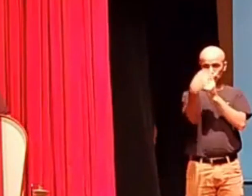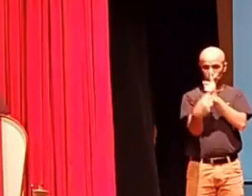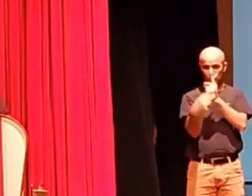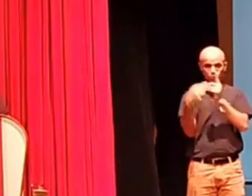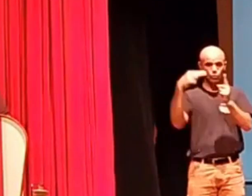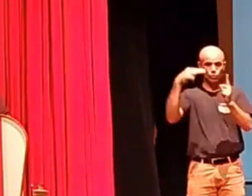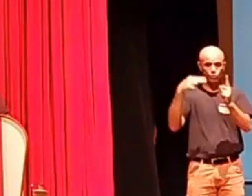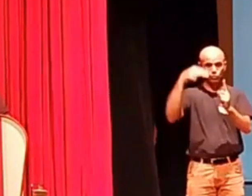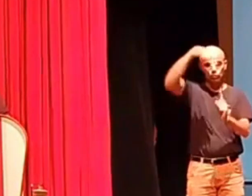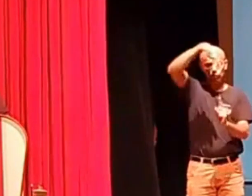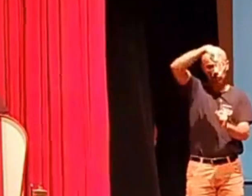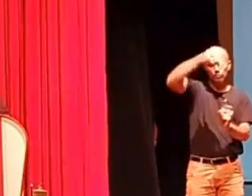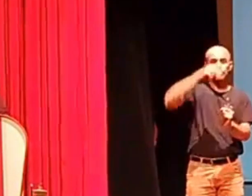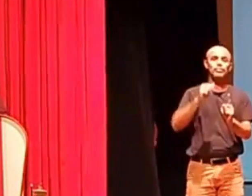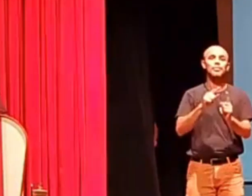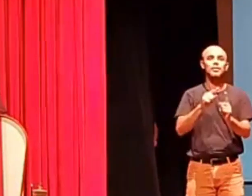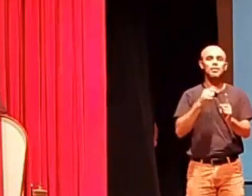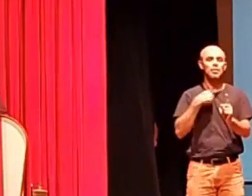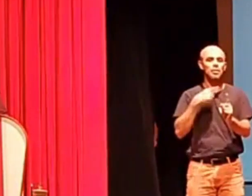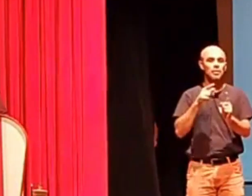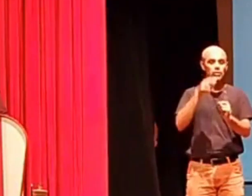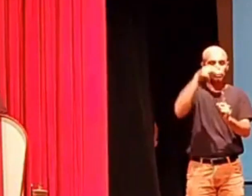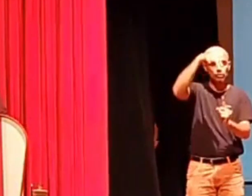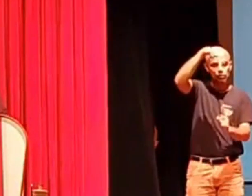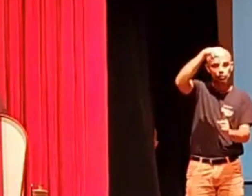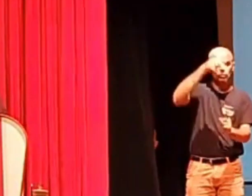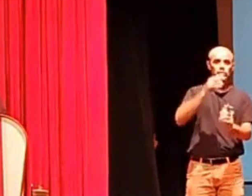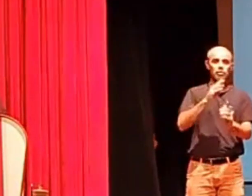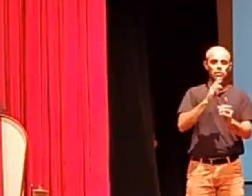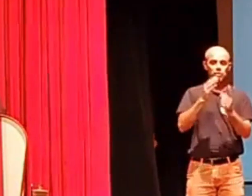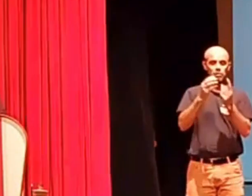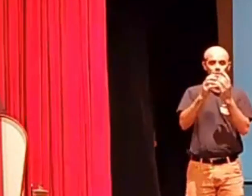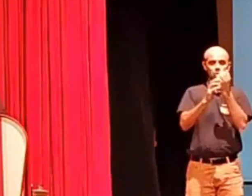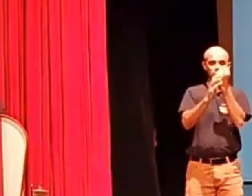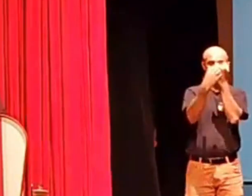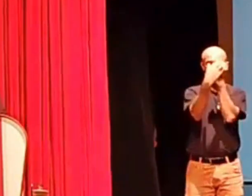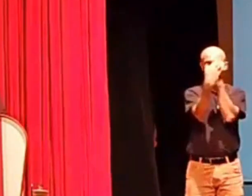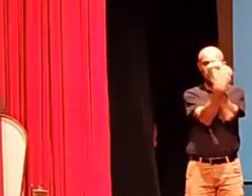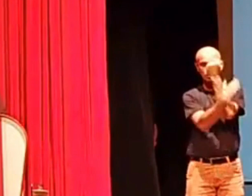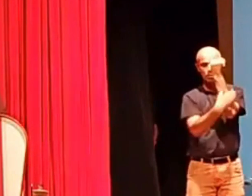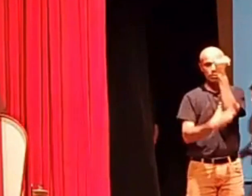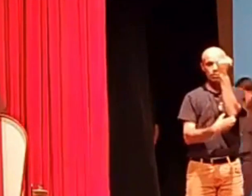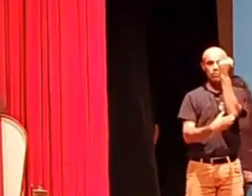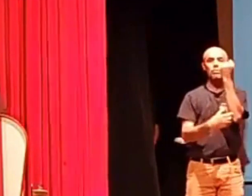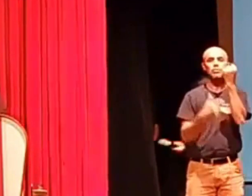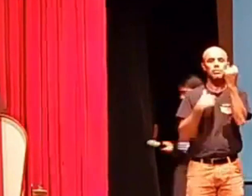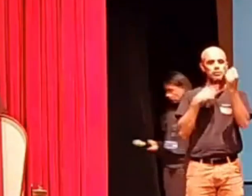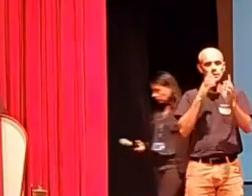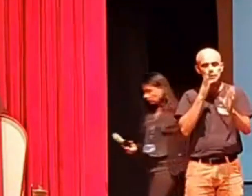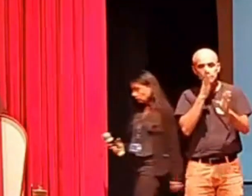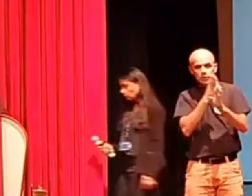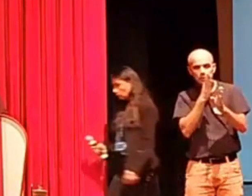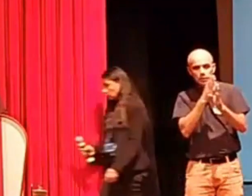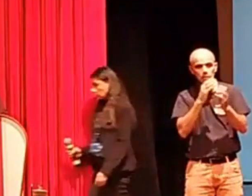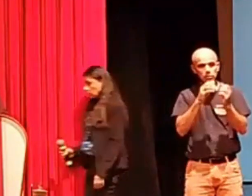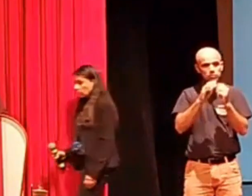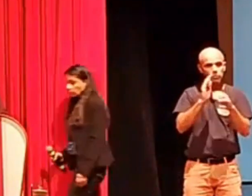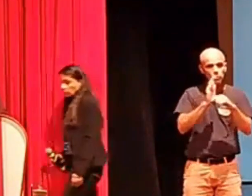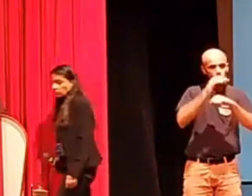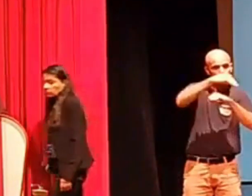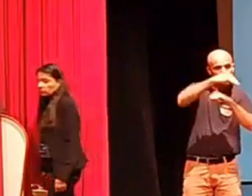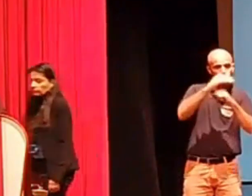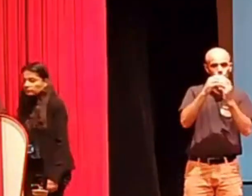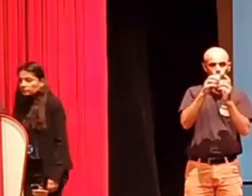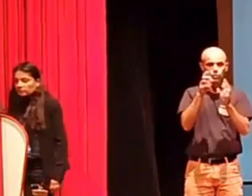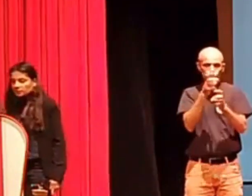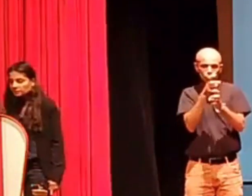que o paciente está em desalinhamento, em um desses planos, a gente vê um desvio na